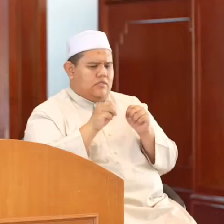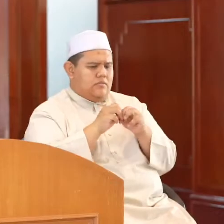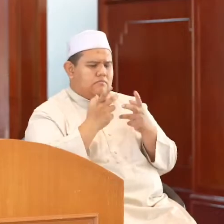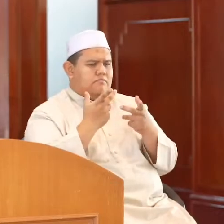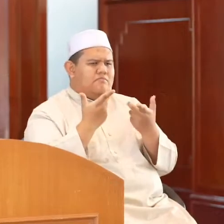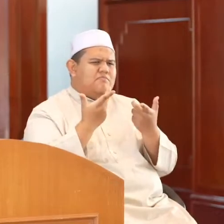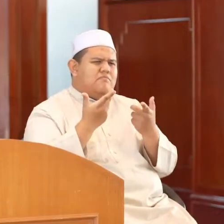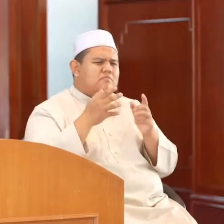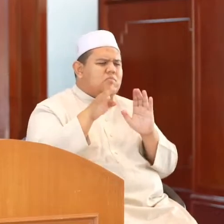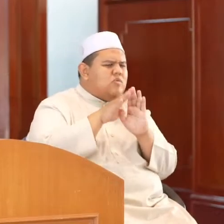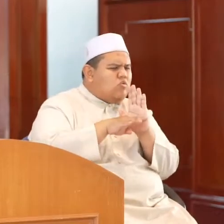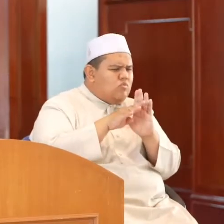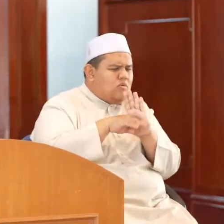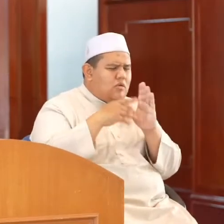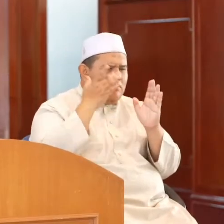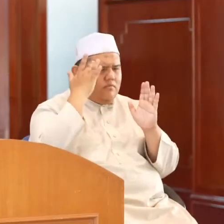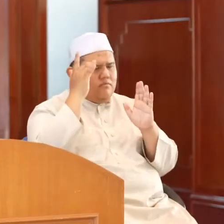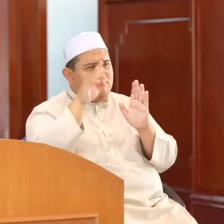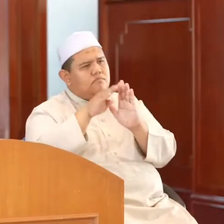betul.